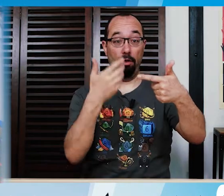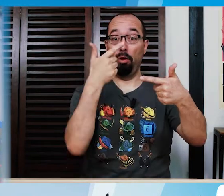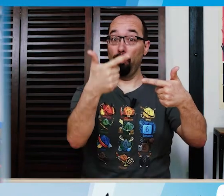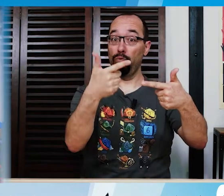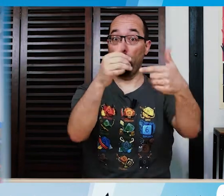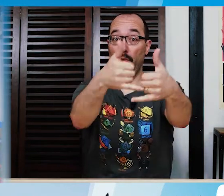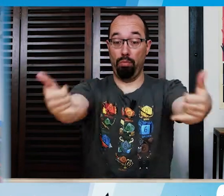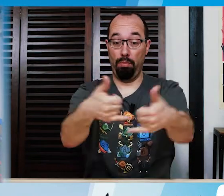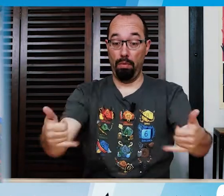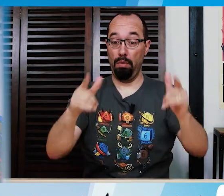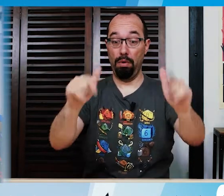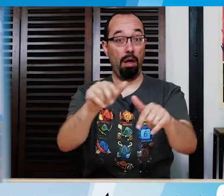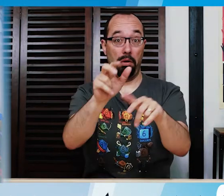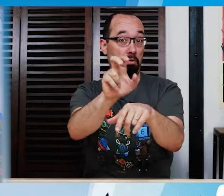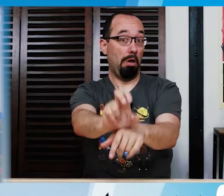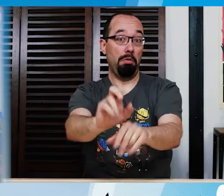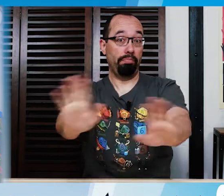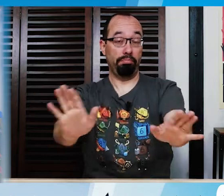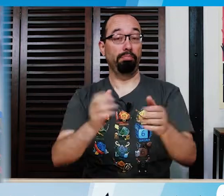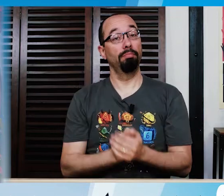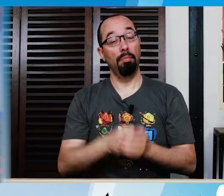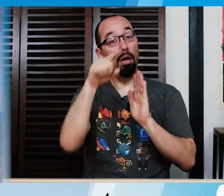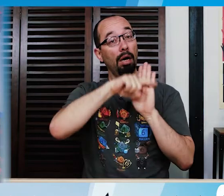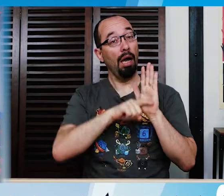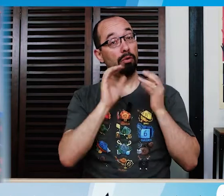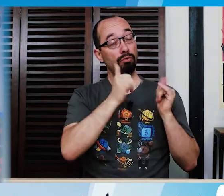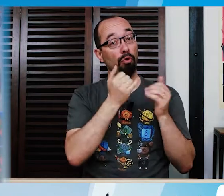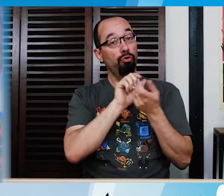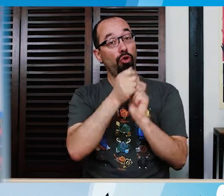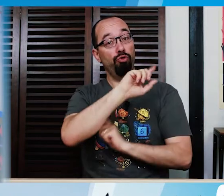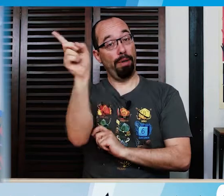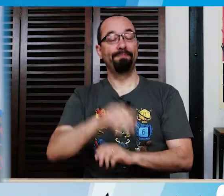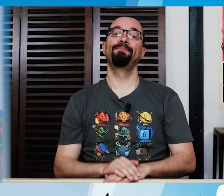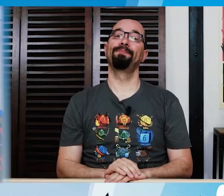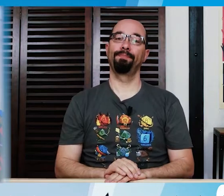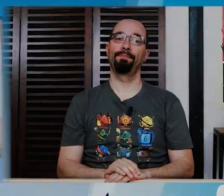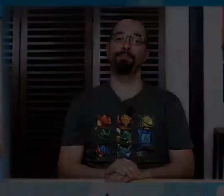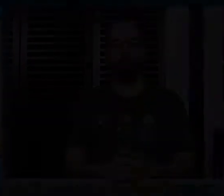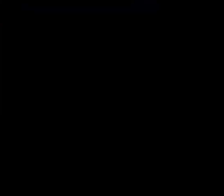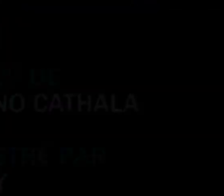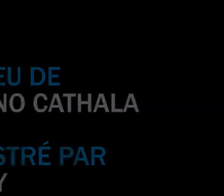troupeaux restant sur la table ne sont attribués à aucun fermier. Les autres règles ne changent pas.